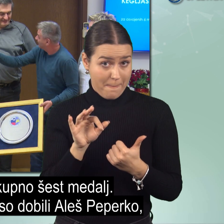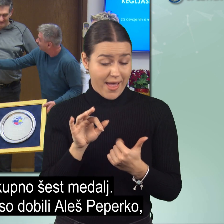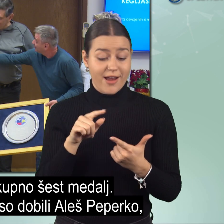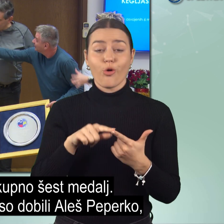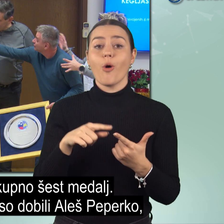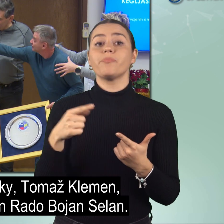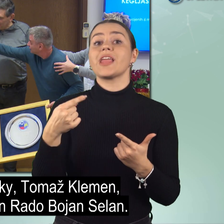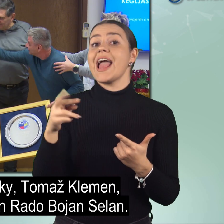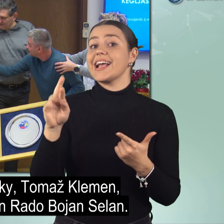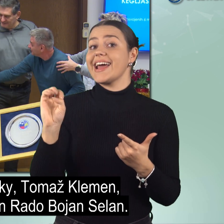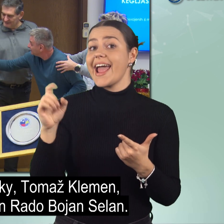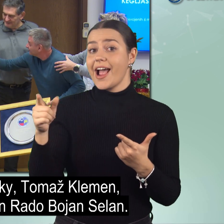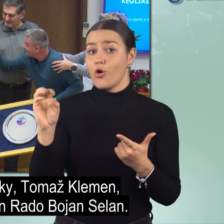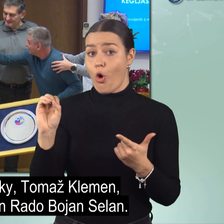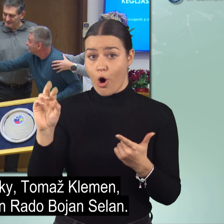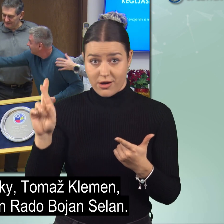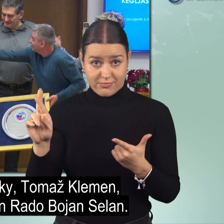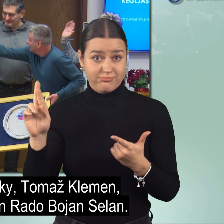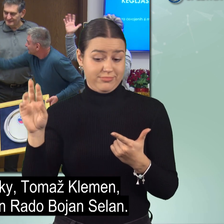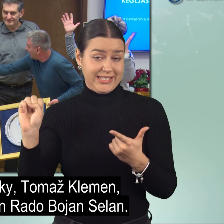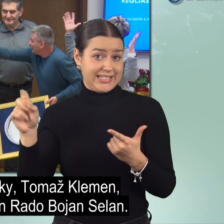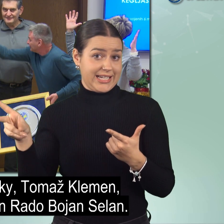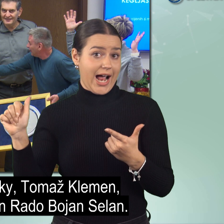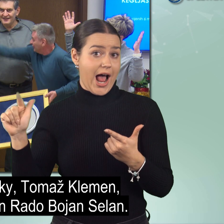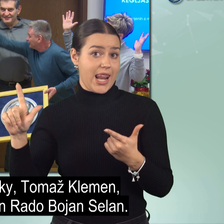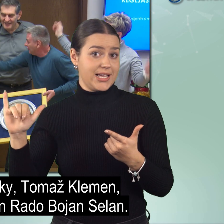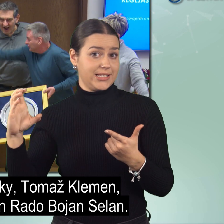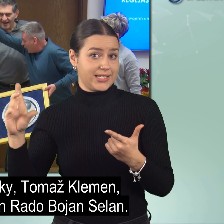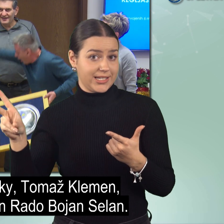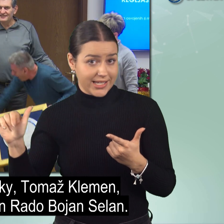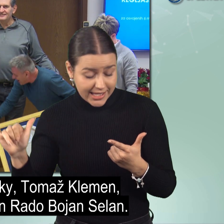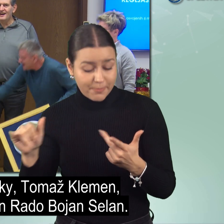Aleš Peperko, Gregor Skalicki,